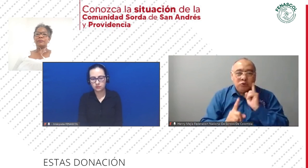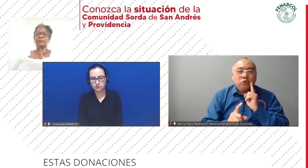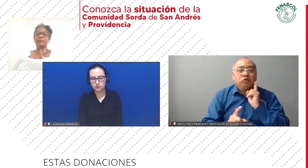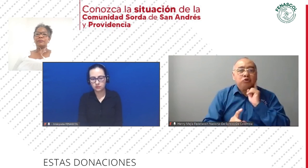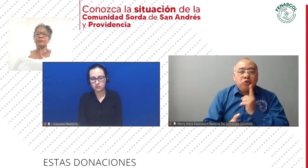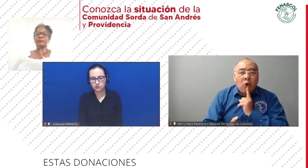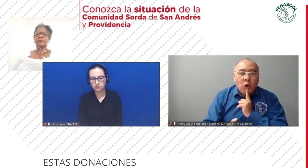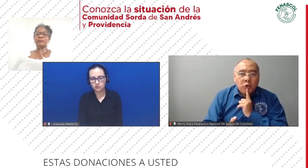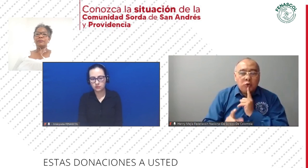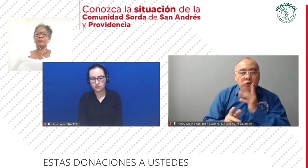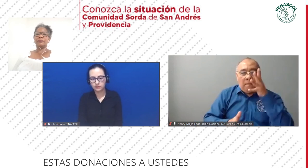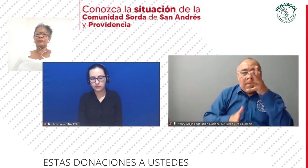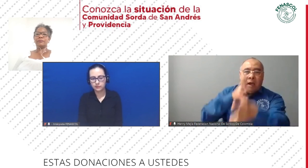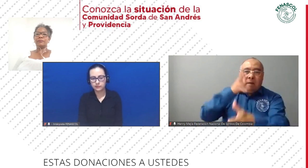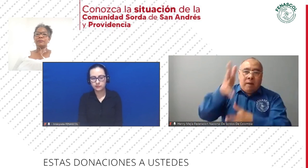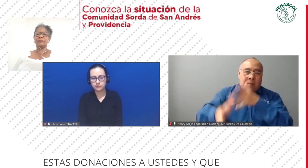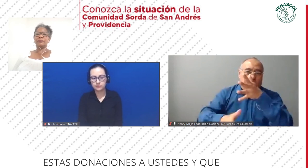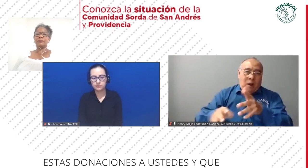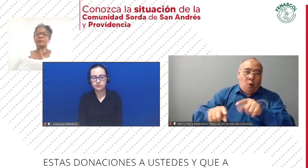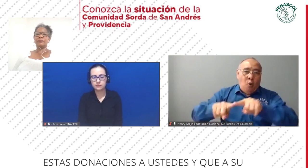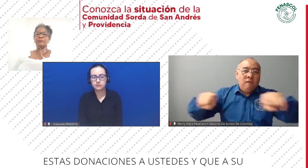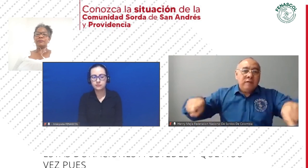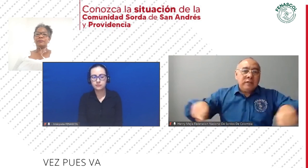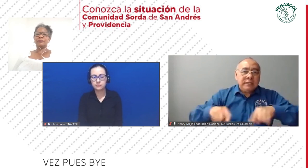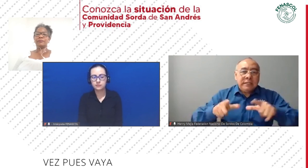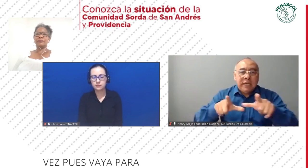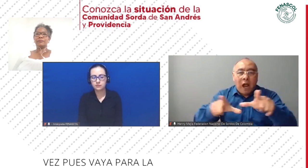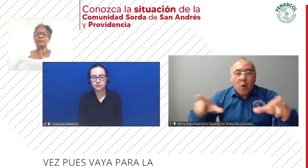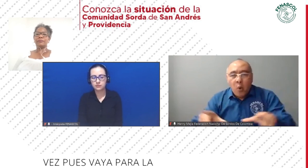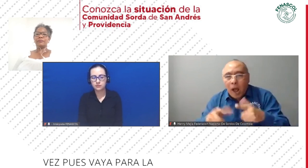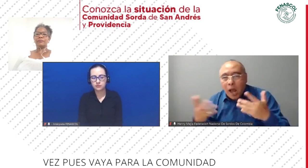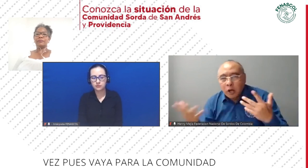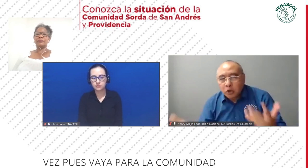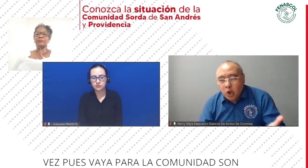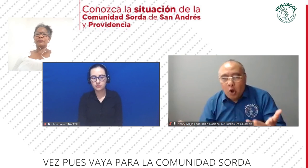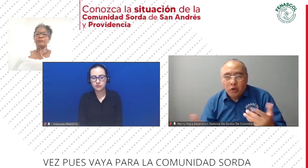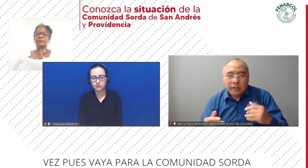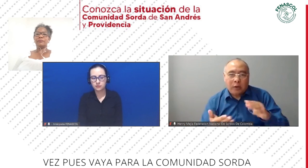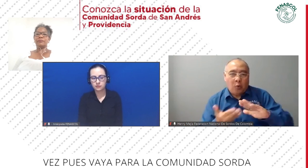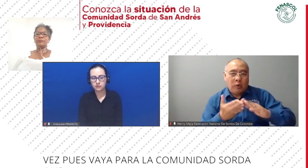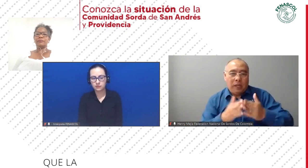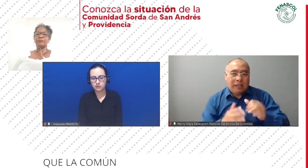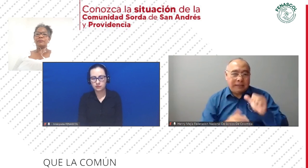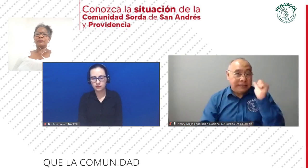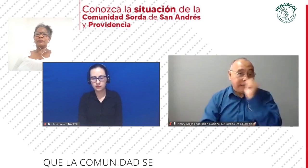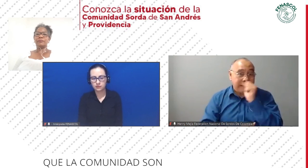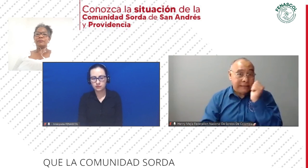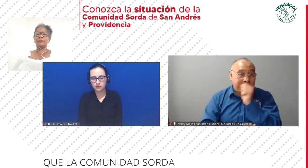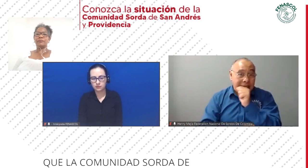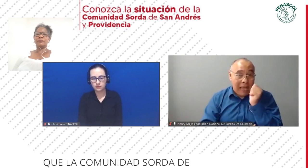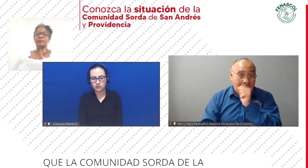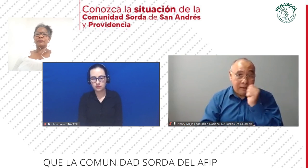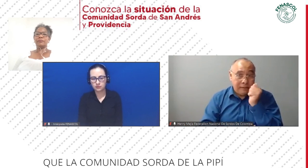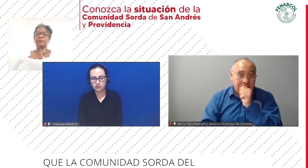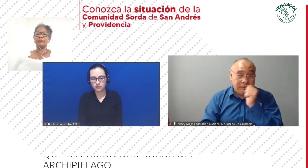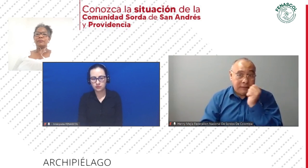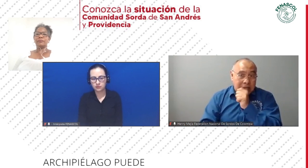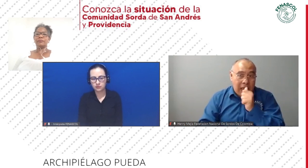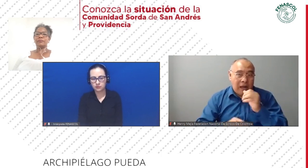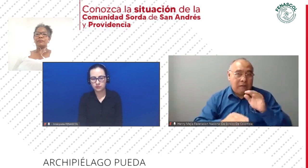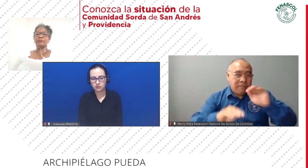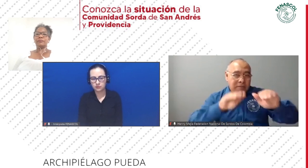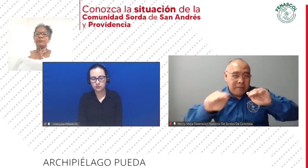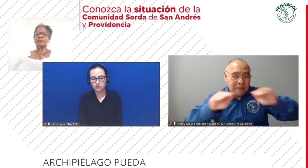a ustedes y que a su vez pues vaya para la comunidad sorda y la comunidad sorda del archipiélago